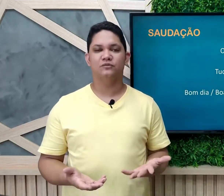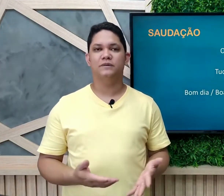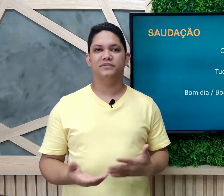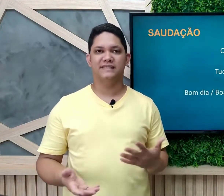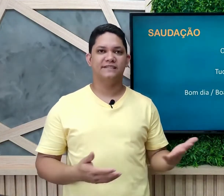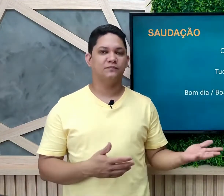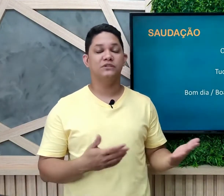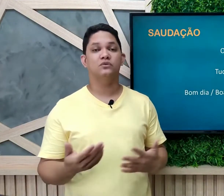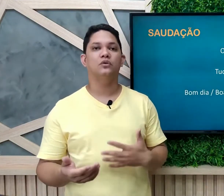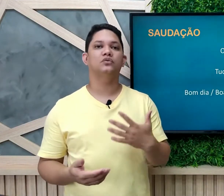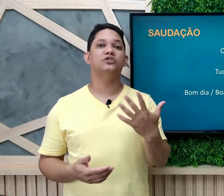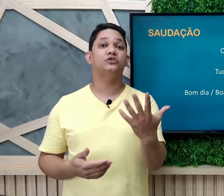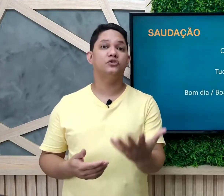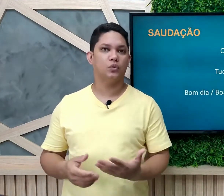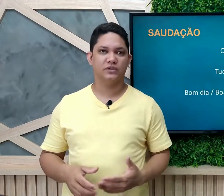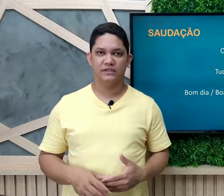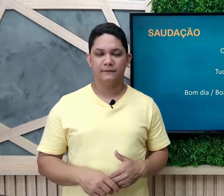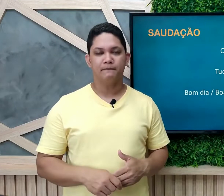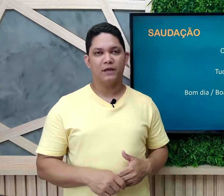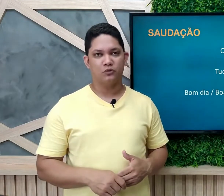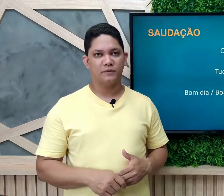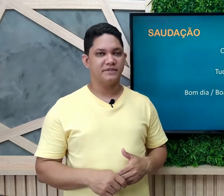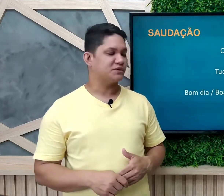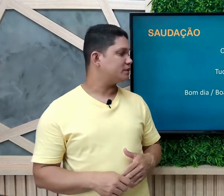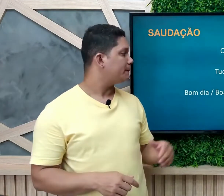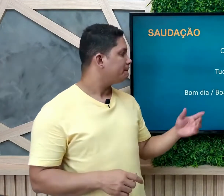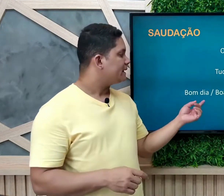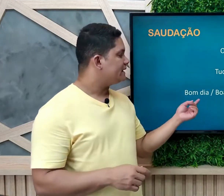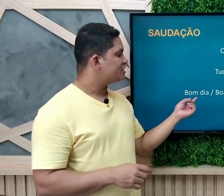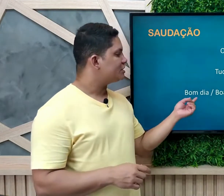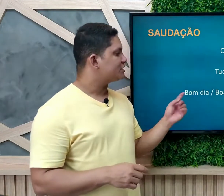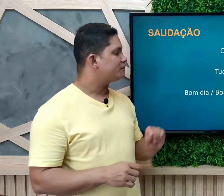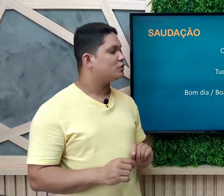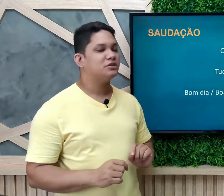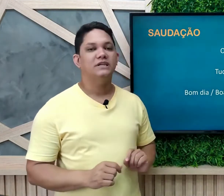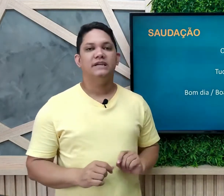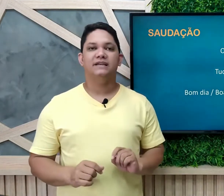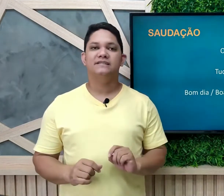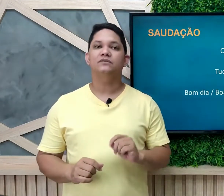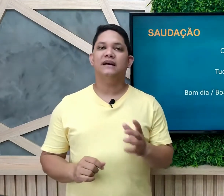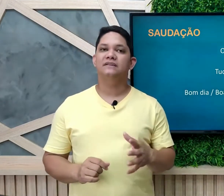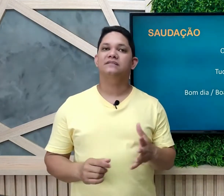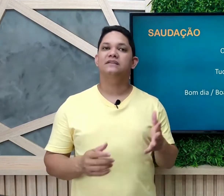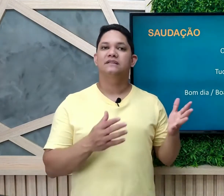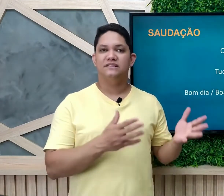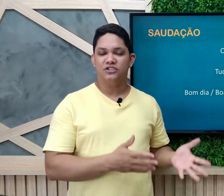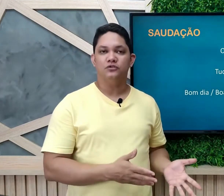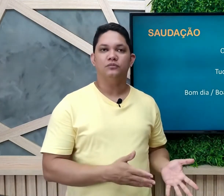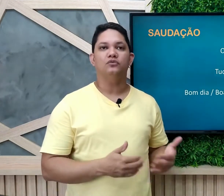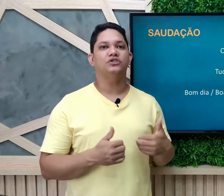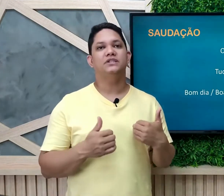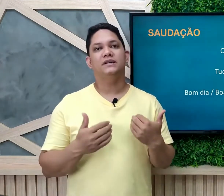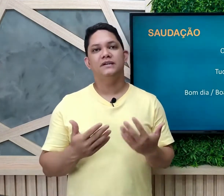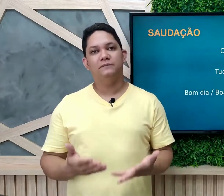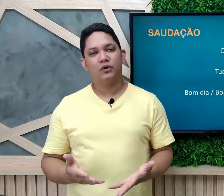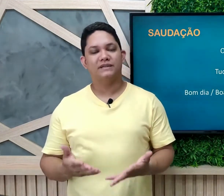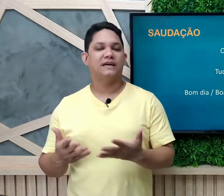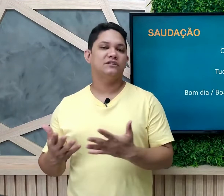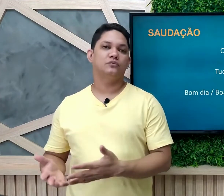numa apresentação pessoal quando a gente encontra alguma pessoa e a gente então pode saudá-las desejando bom dia, boa tarde ou